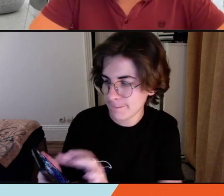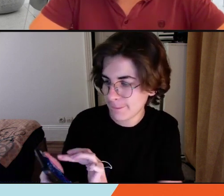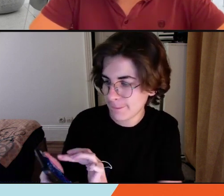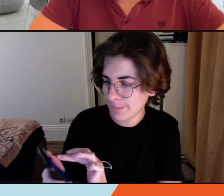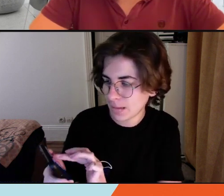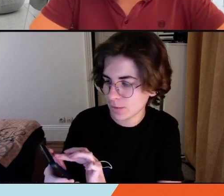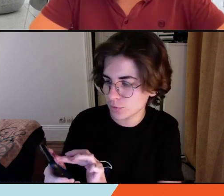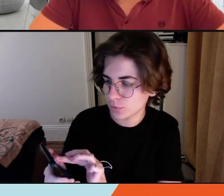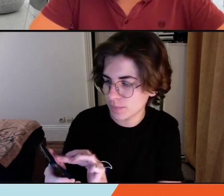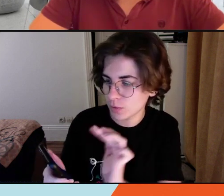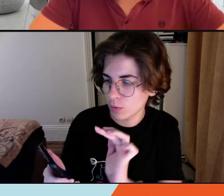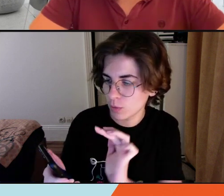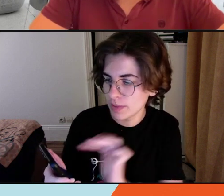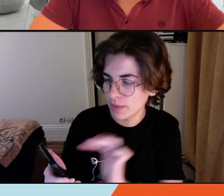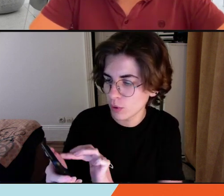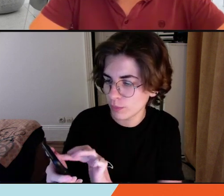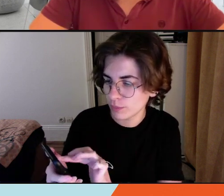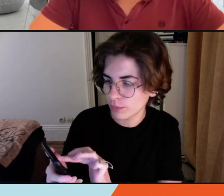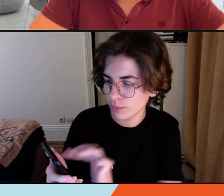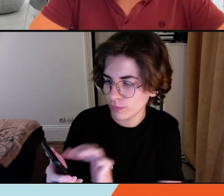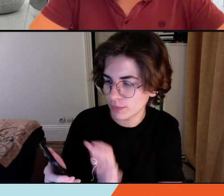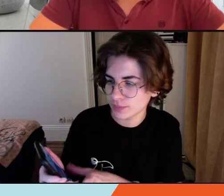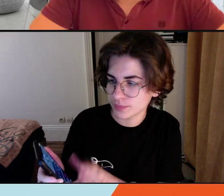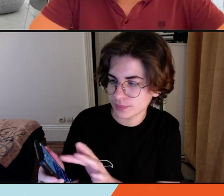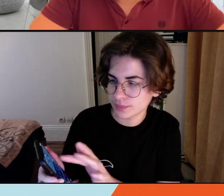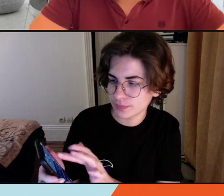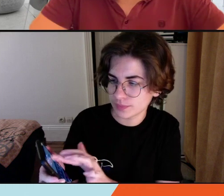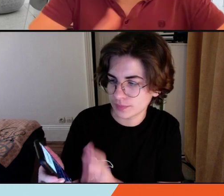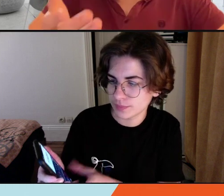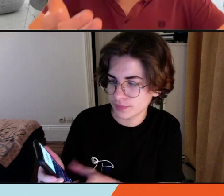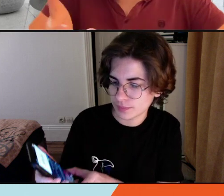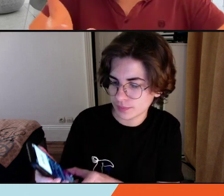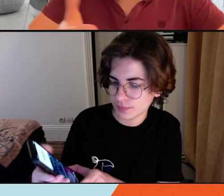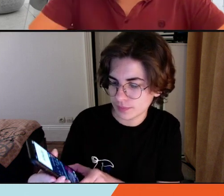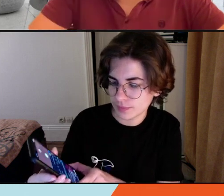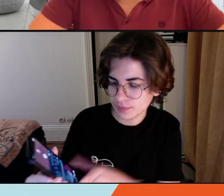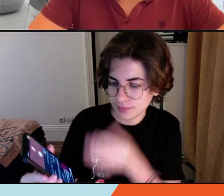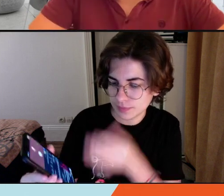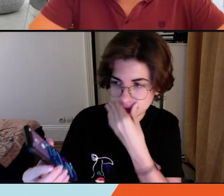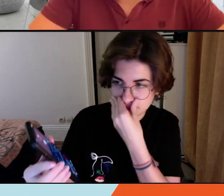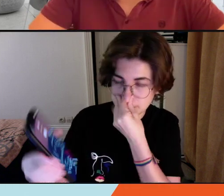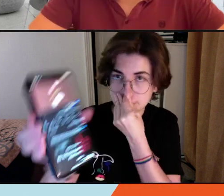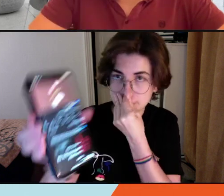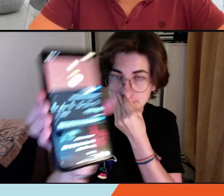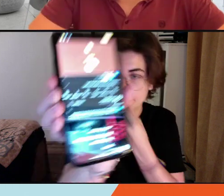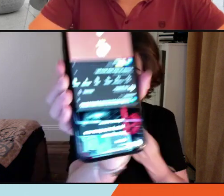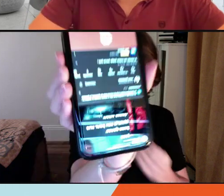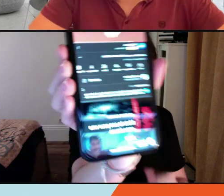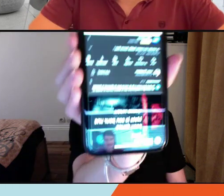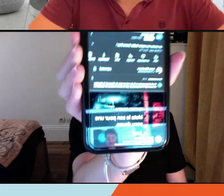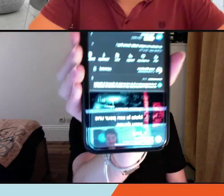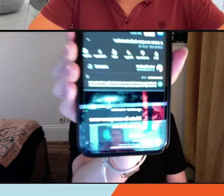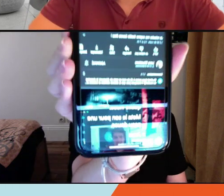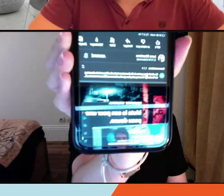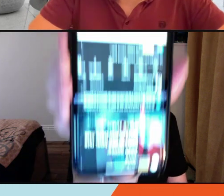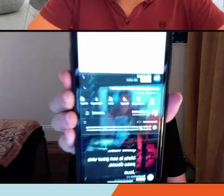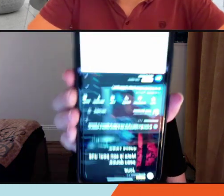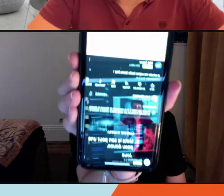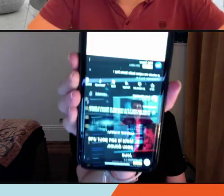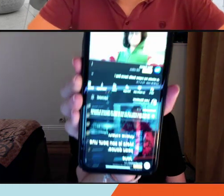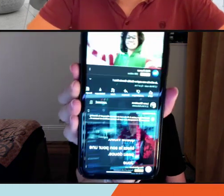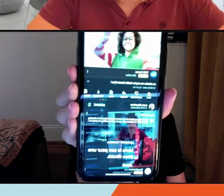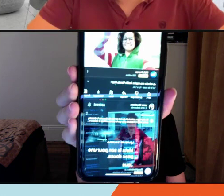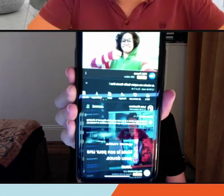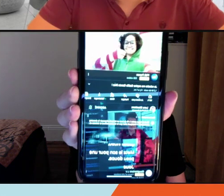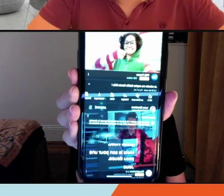Je vais mettre au Téléchargez milieu. l'extension sur mon ordinateur. D'inscrire et vous aurez 10 € directement crédités sur vos cagnottes au lieu des 3 € habituellement. C'est cadeau